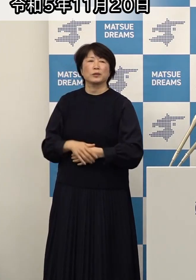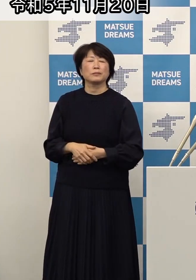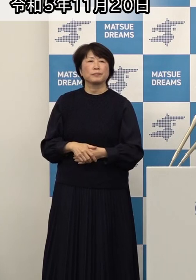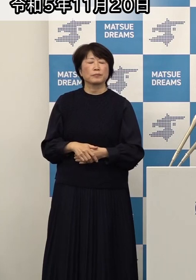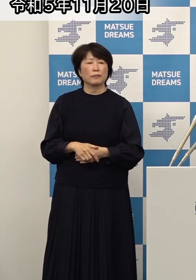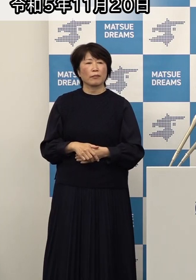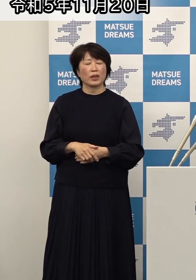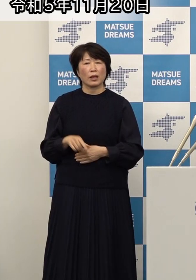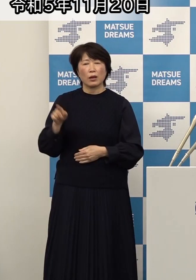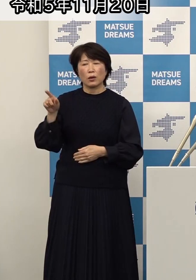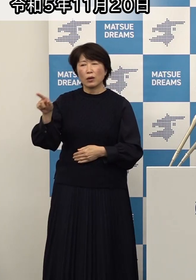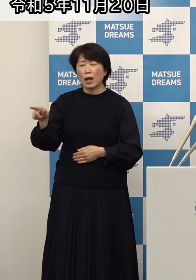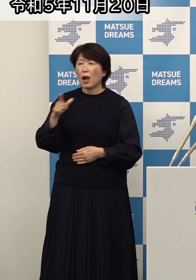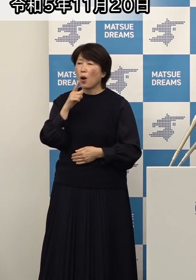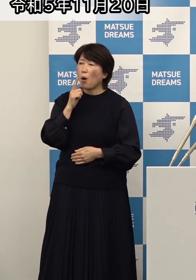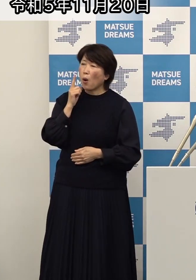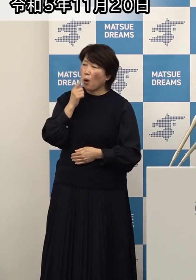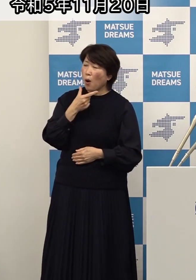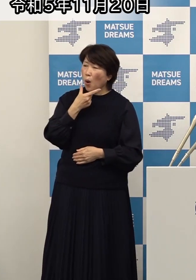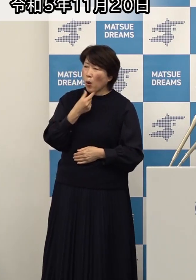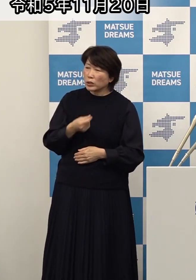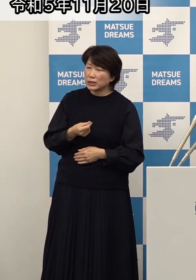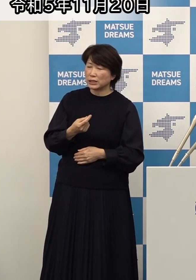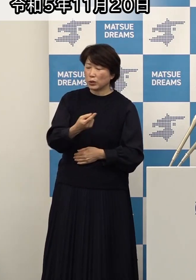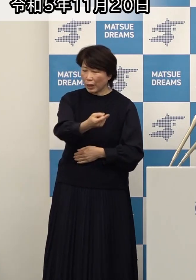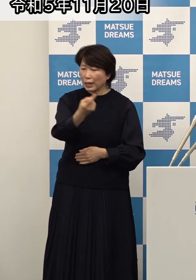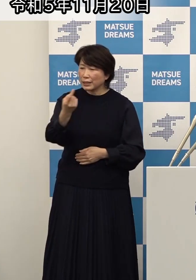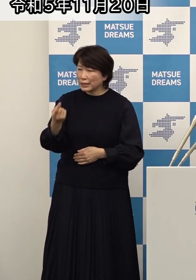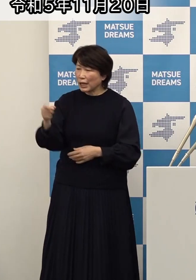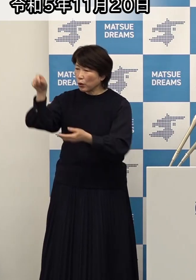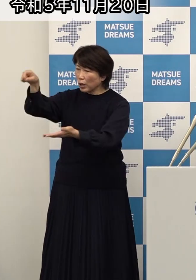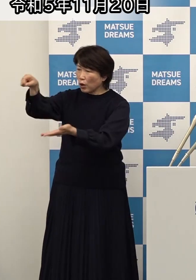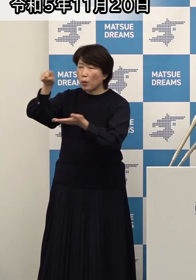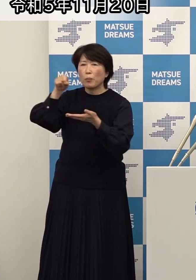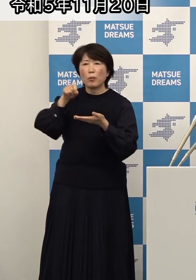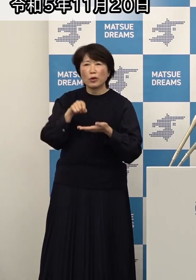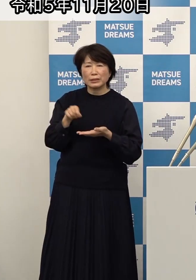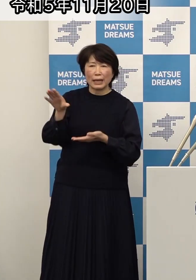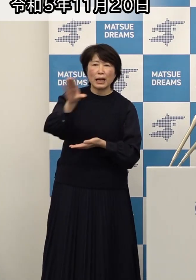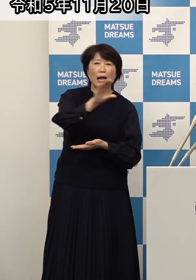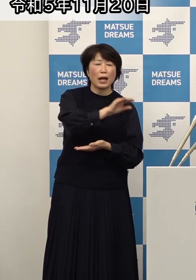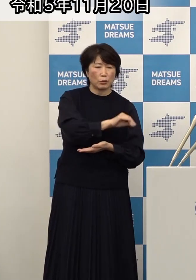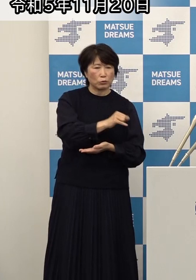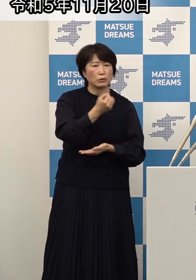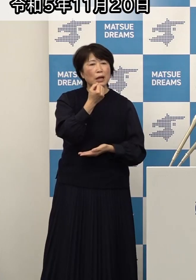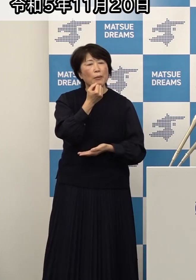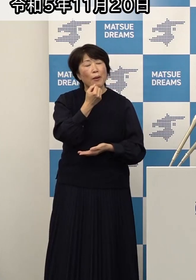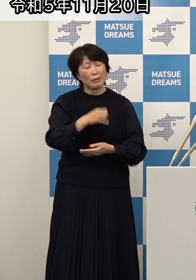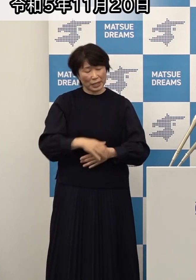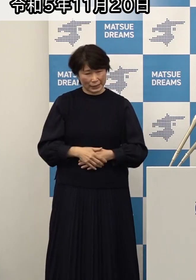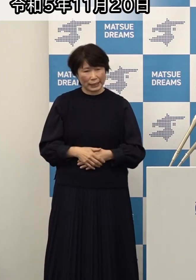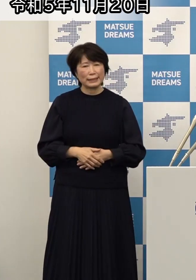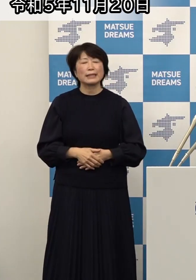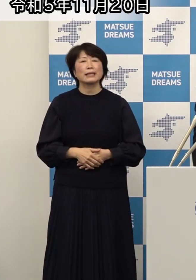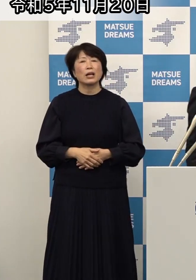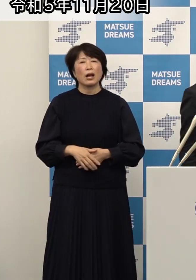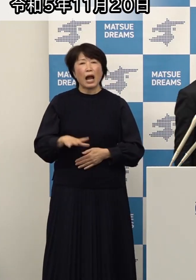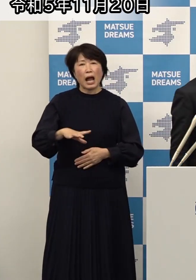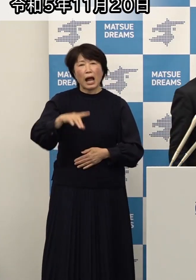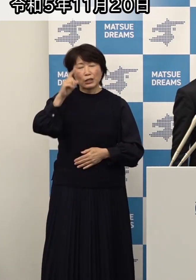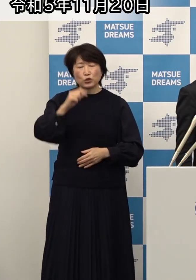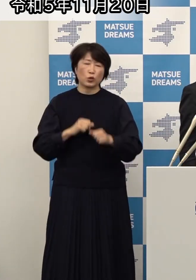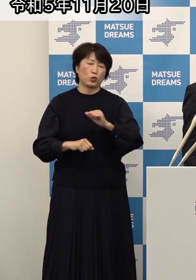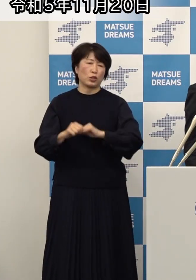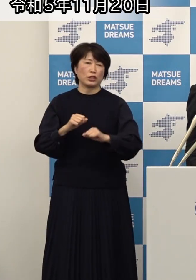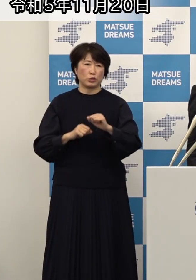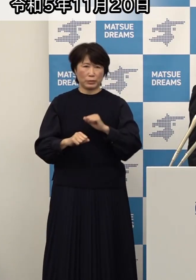で、それが欲しいと必要とする方は自由に無料で持ち帰られるというものでございまして、初めての取り組みですが、まず